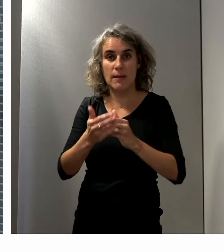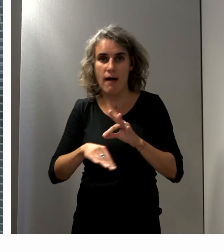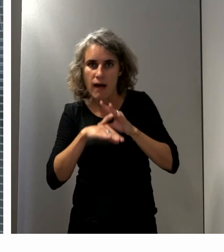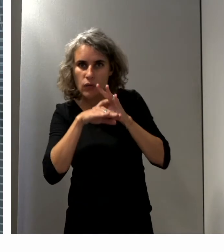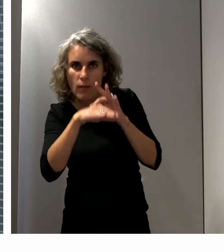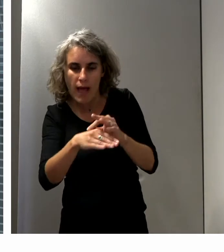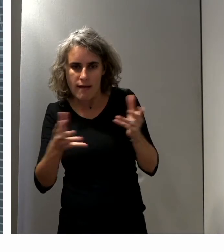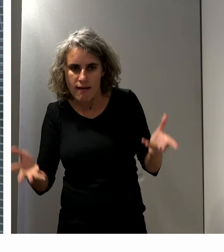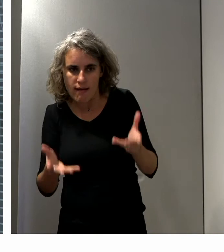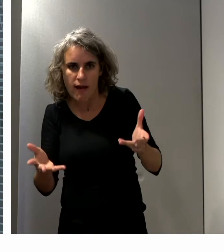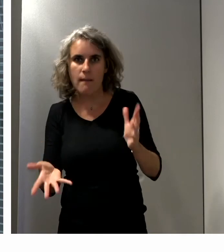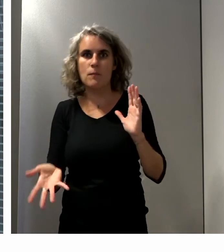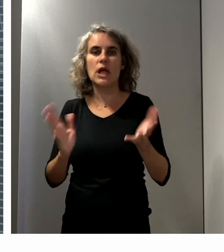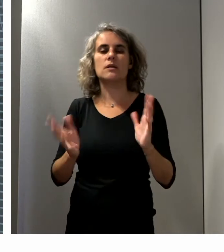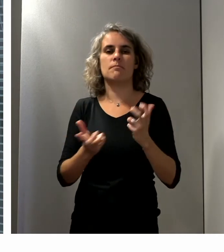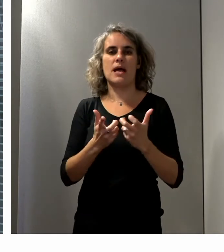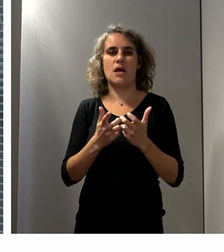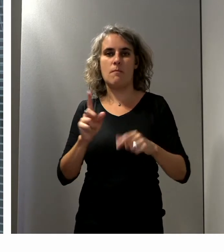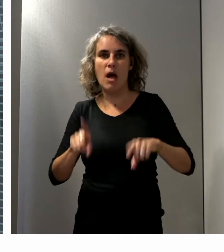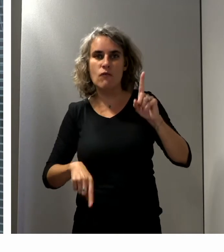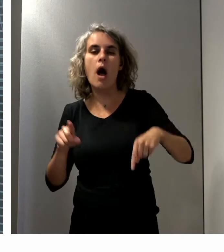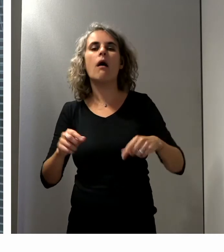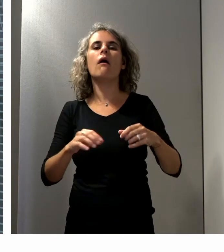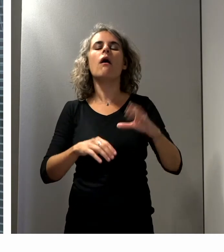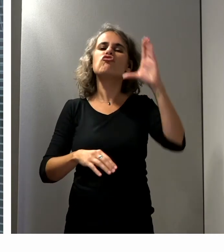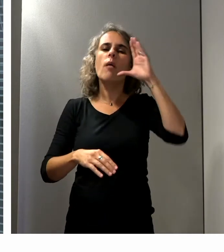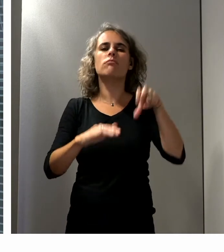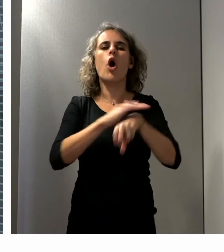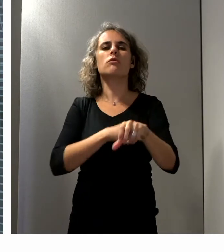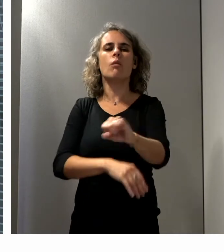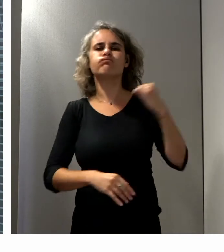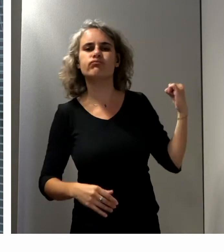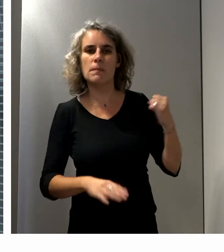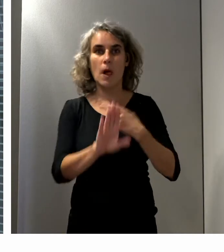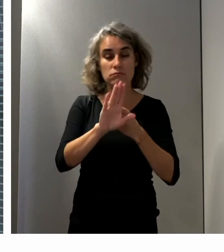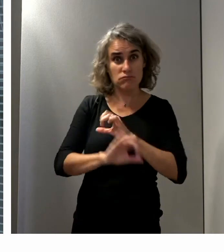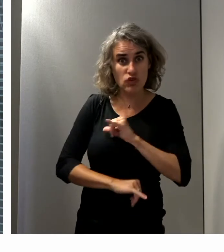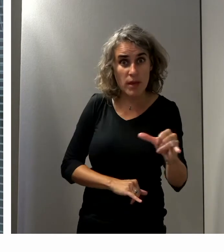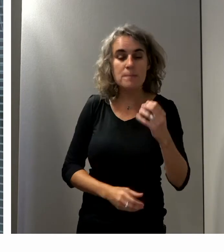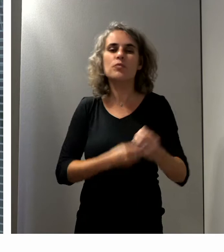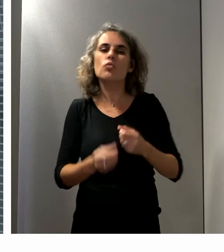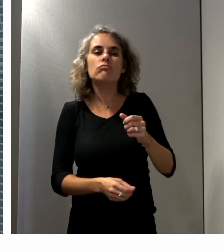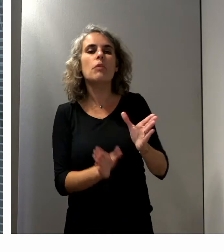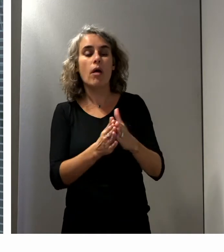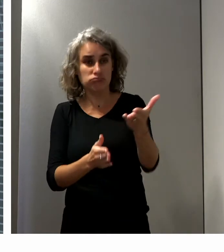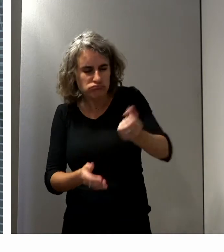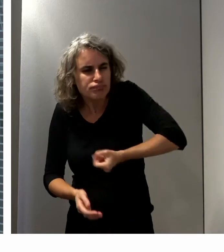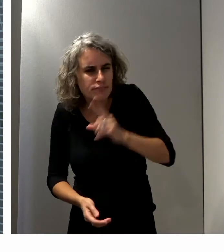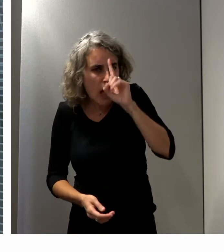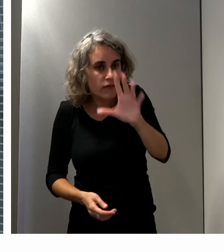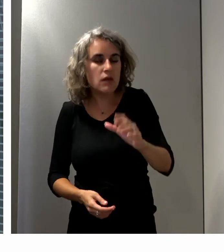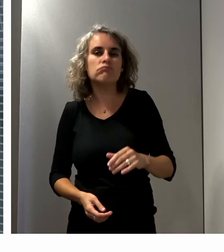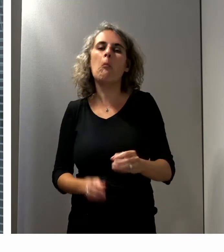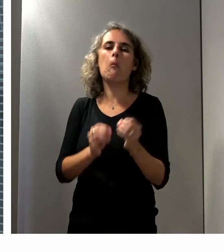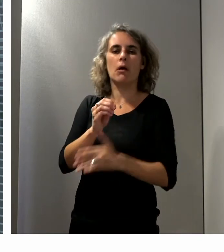toujours tendance à ne pas frapper quand on rentre dans les chambres. On ne donne pas toujours la parole sur ces sujets-là.